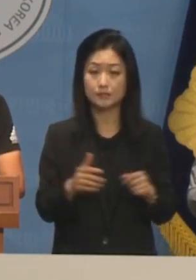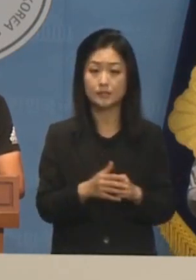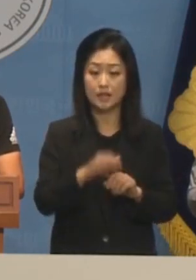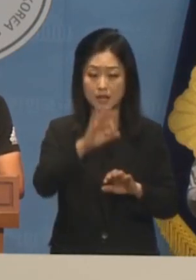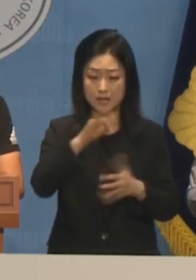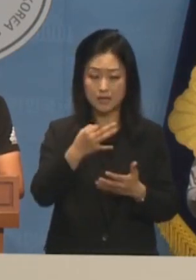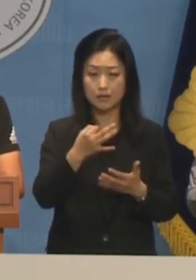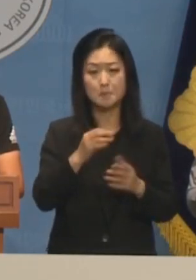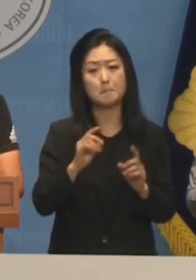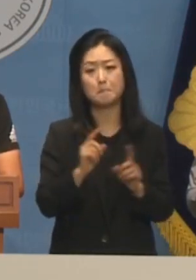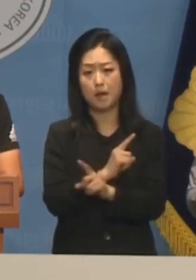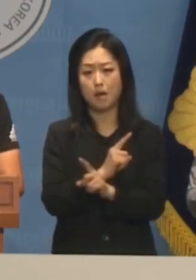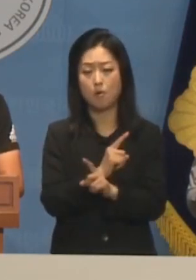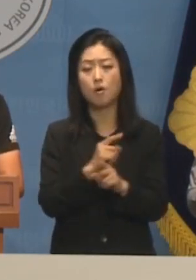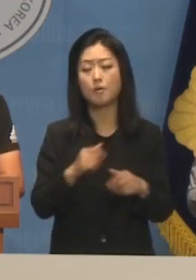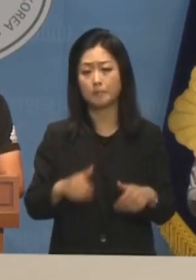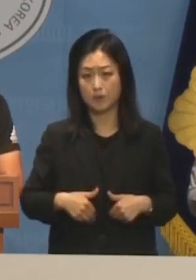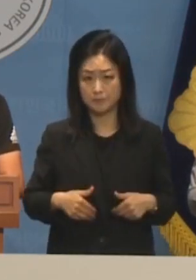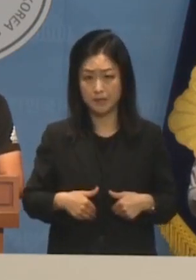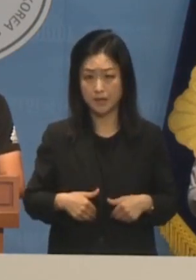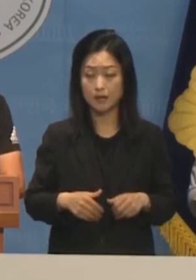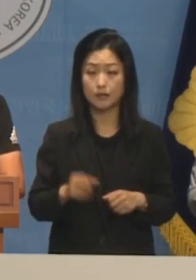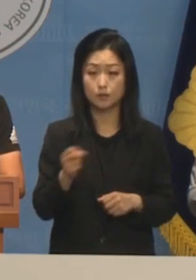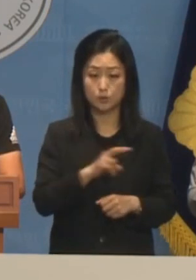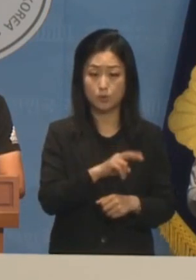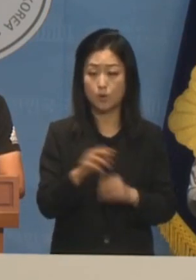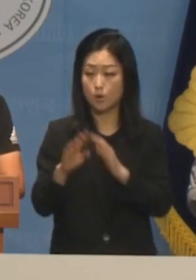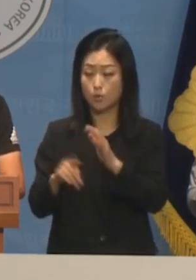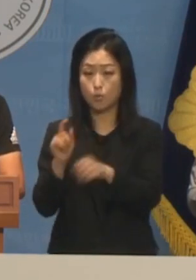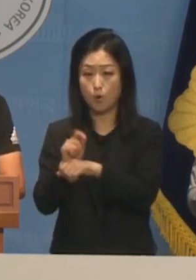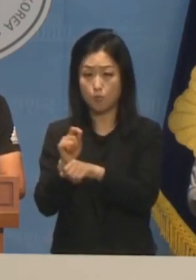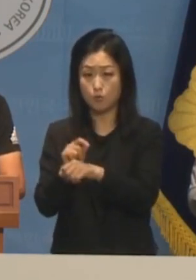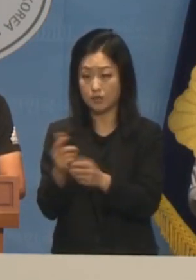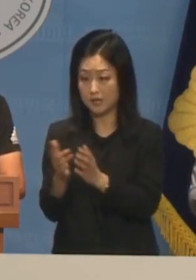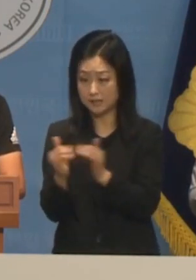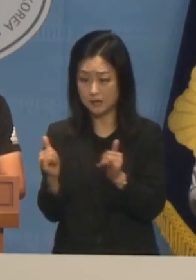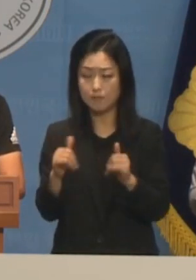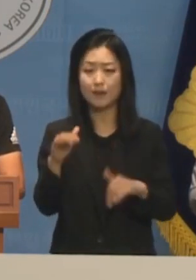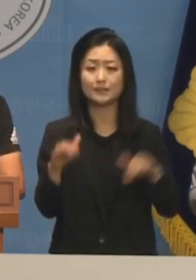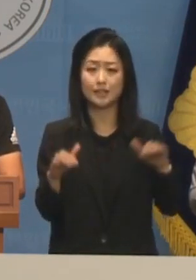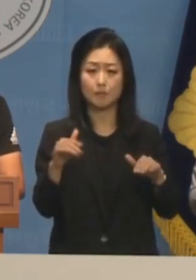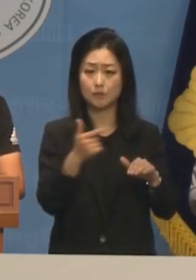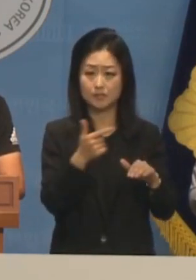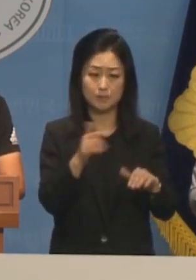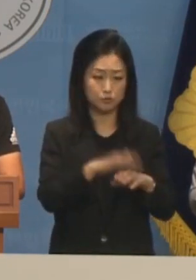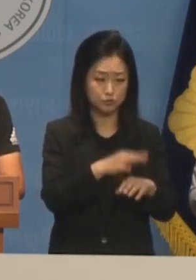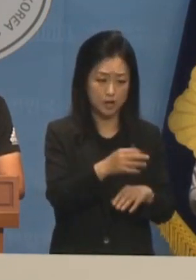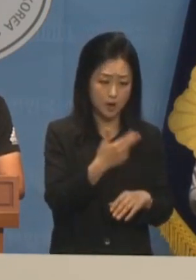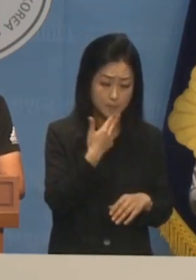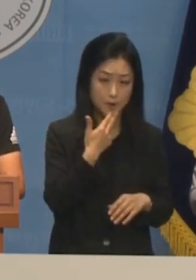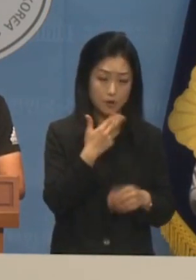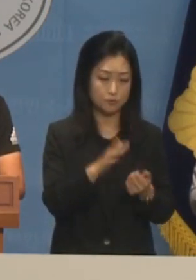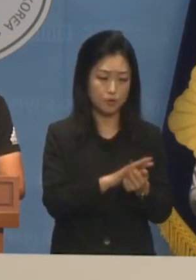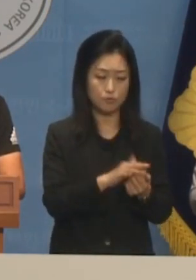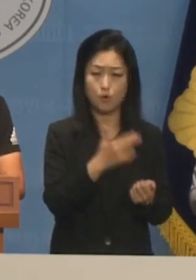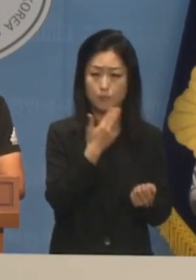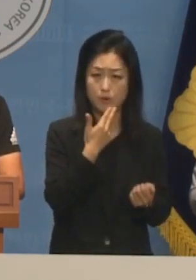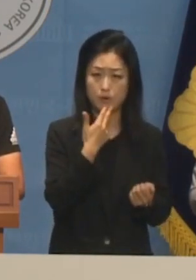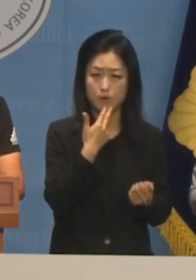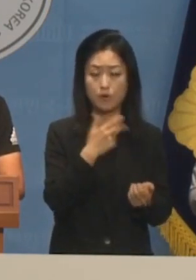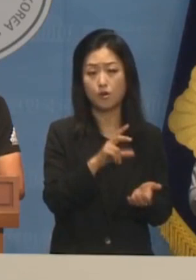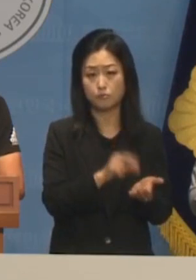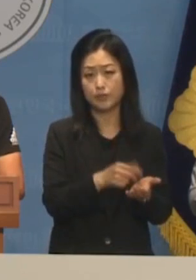체계 개선과 공무원 정규직과 당연하게 차별받고 있는 각종 수당과 처우에 대한 논의 또한 굉장히